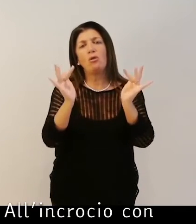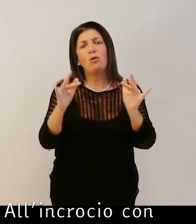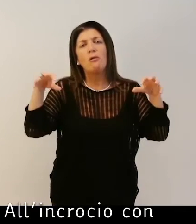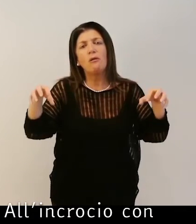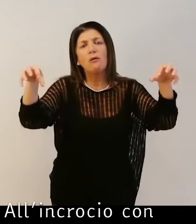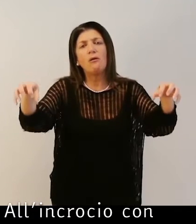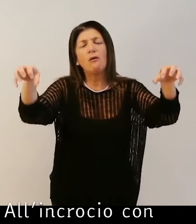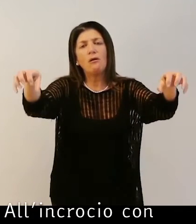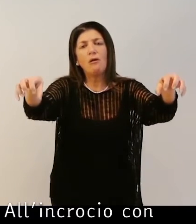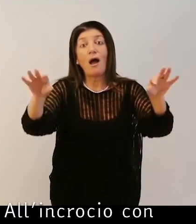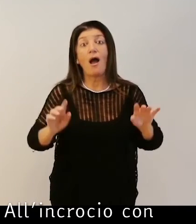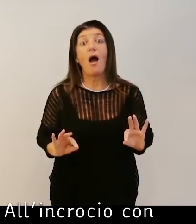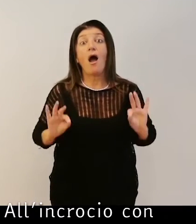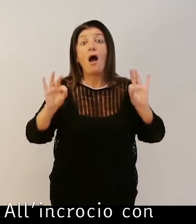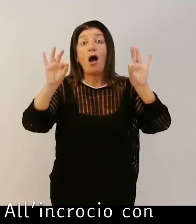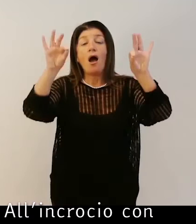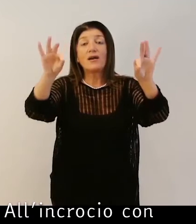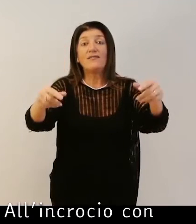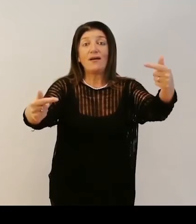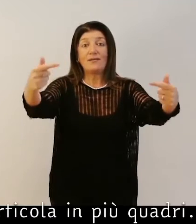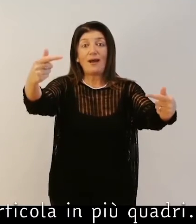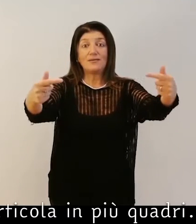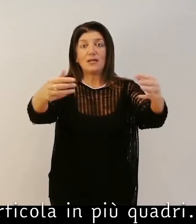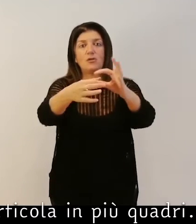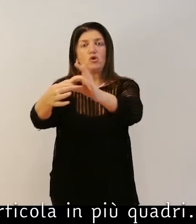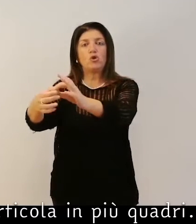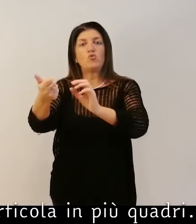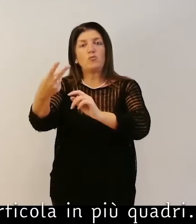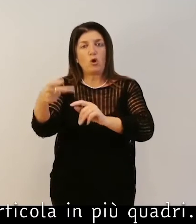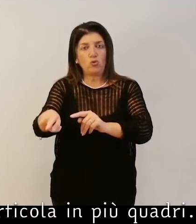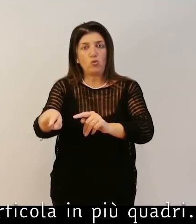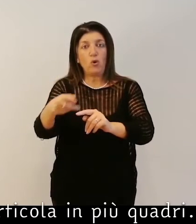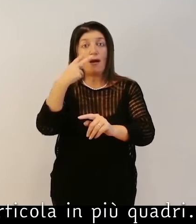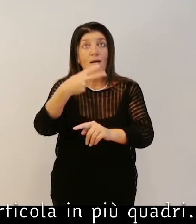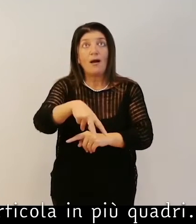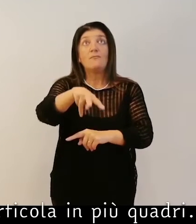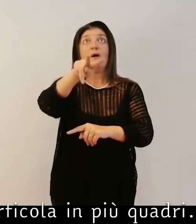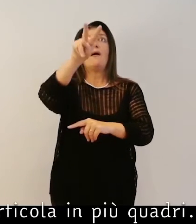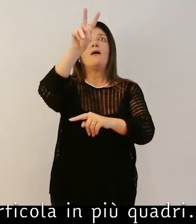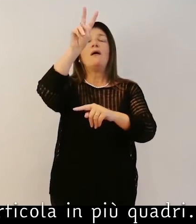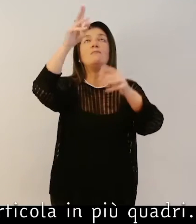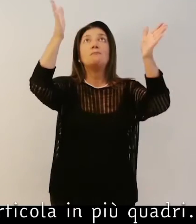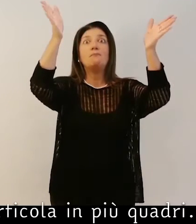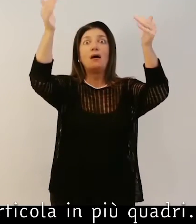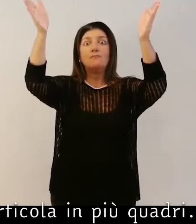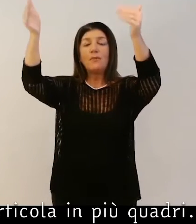All'incrocio con il breve transetto, numero 2, la volta si articola in più quadri.